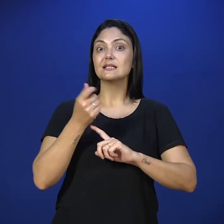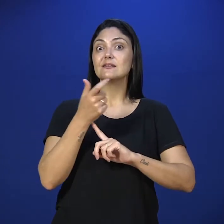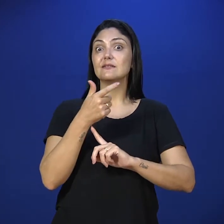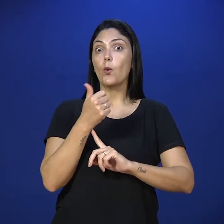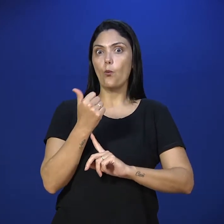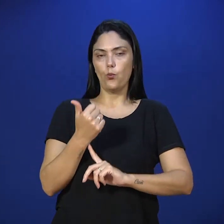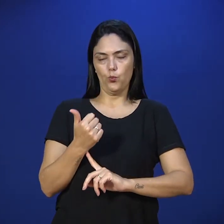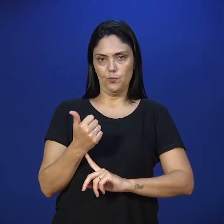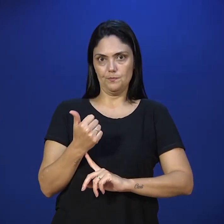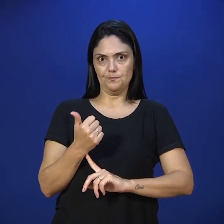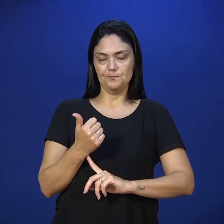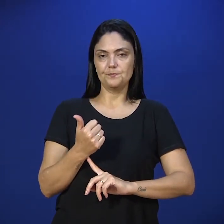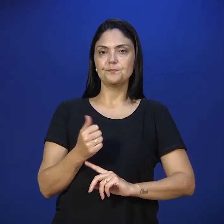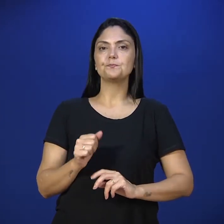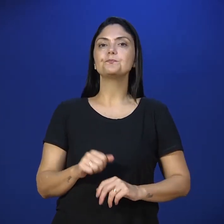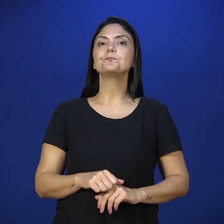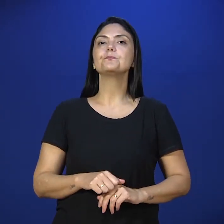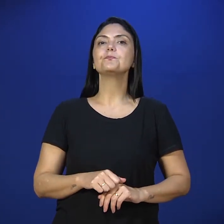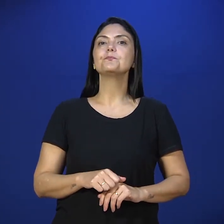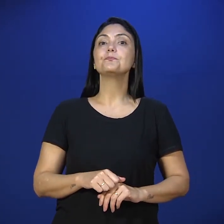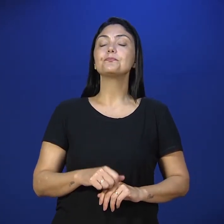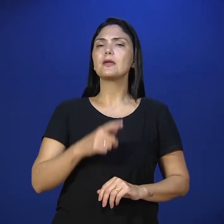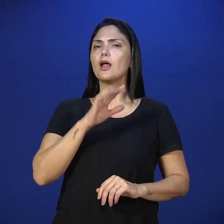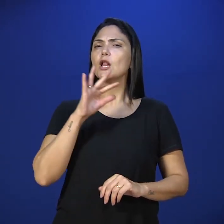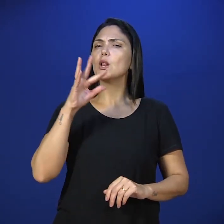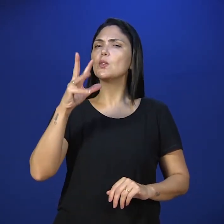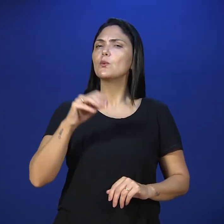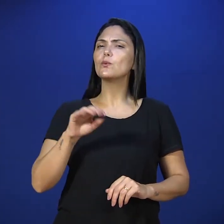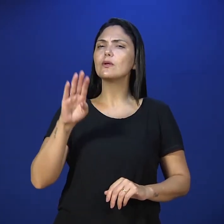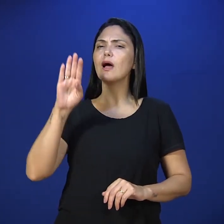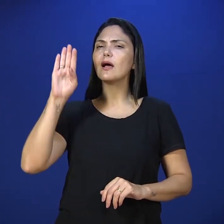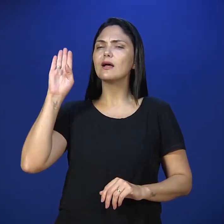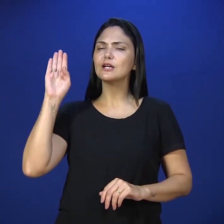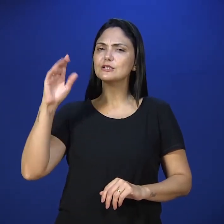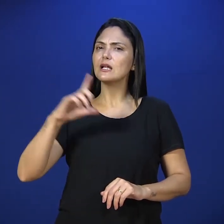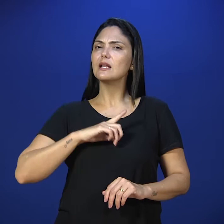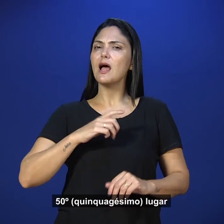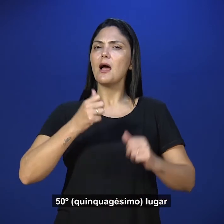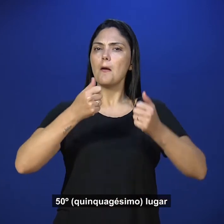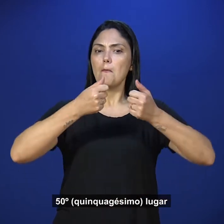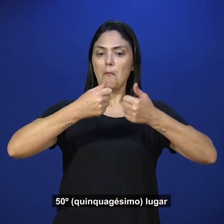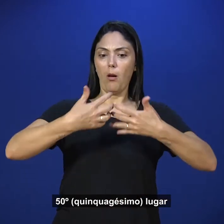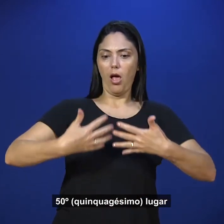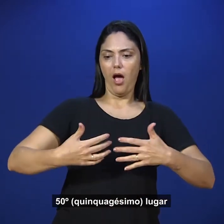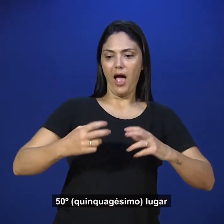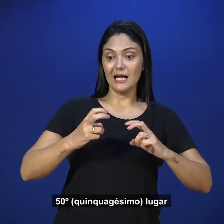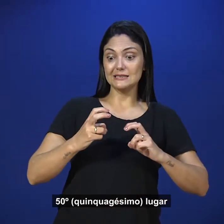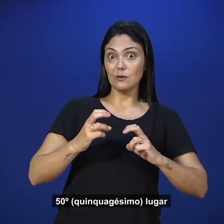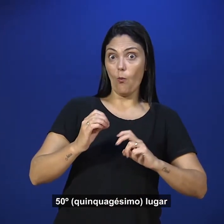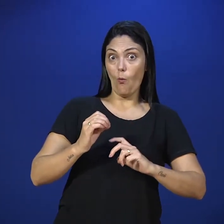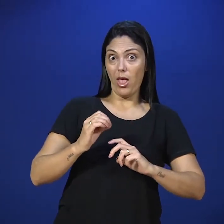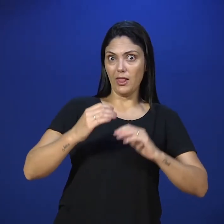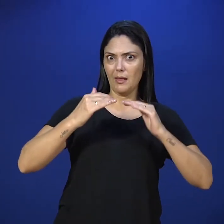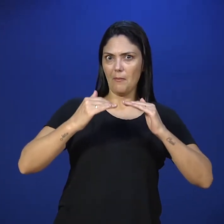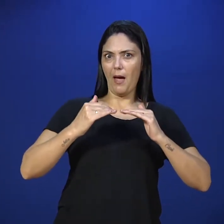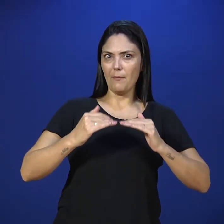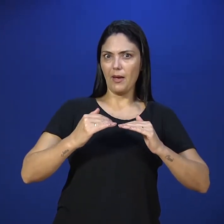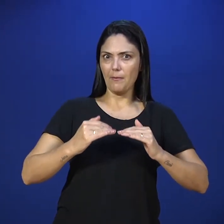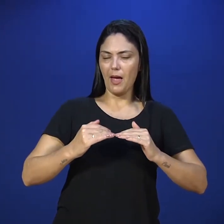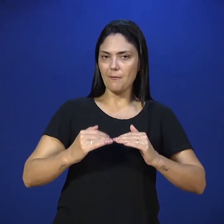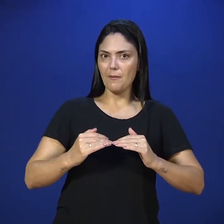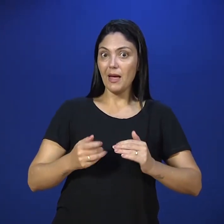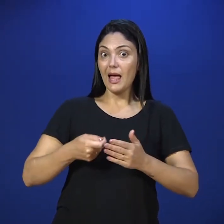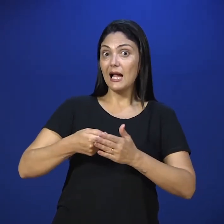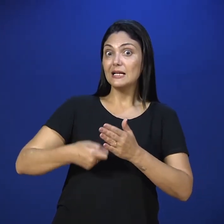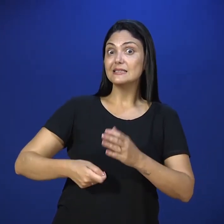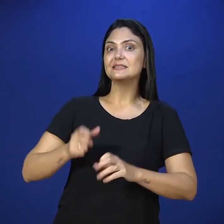2021. 7.2. Todos os candidatos classificados a partir do 50º lugar ficarão em lista